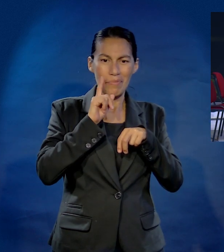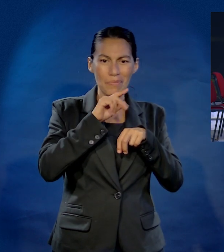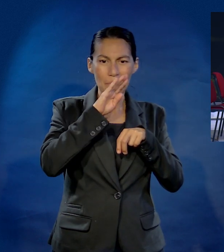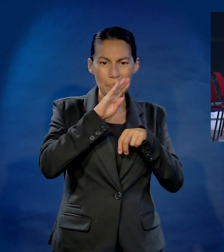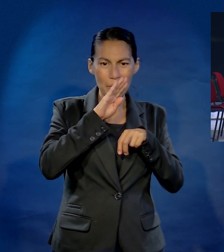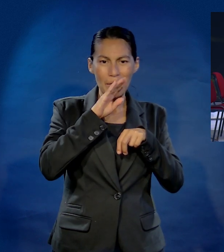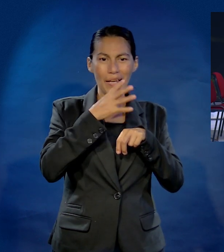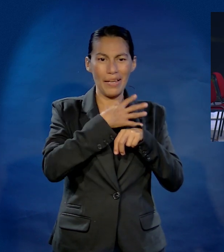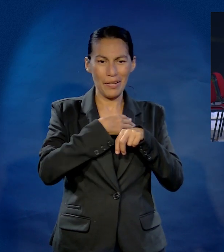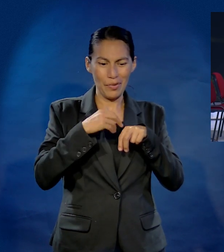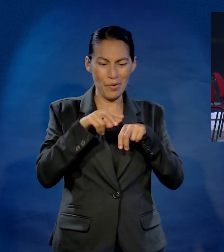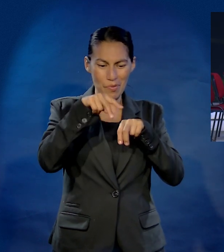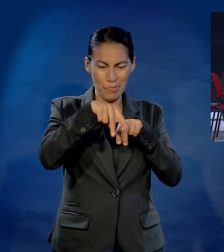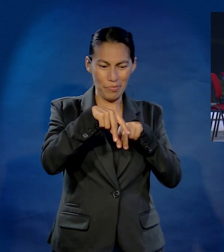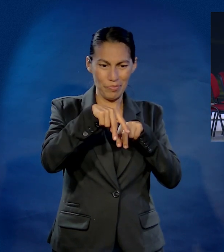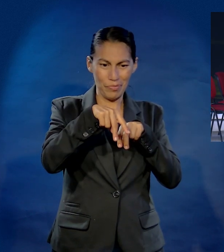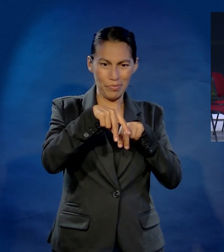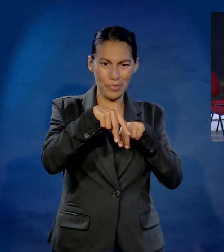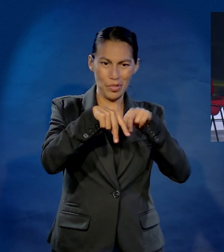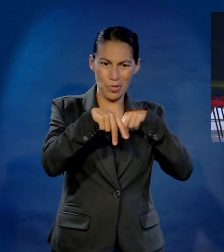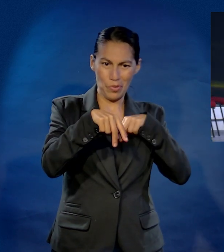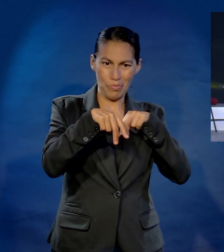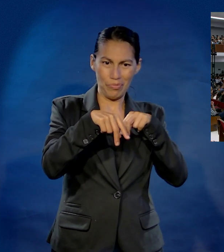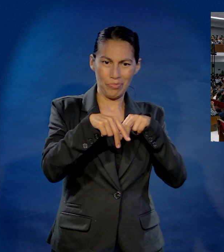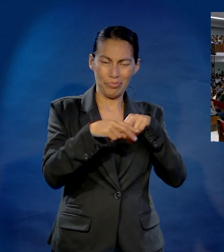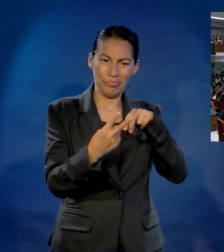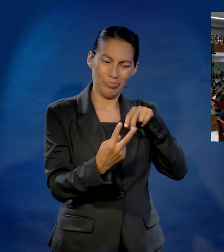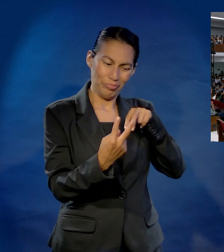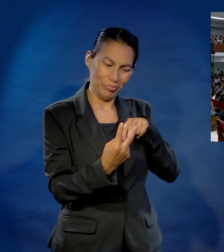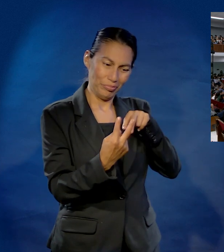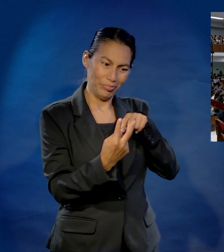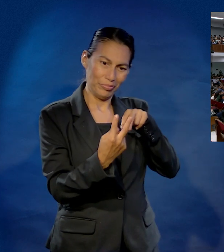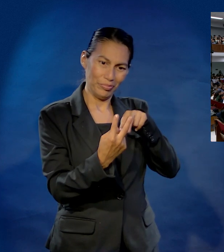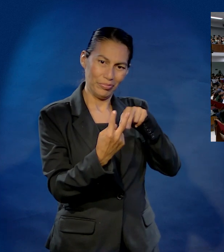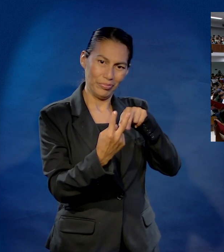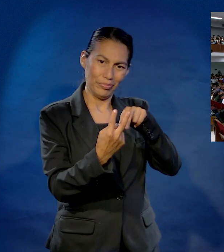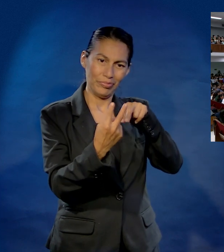Eduardo. Toda la escalera atrás.